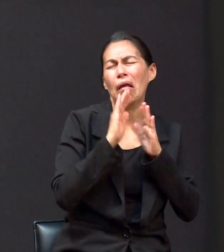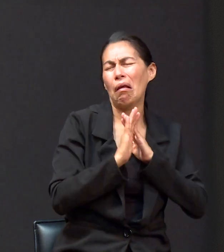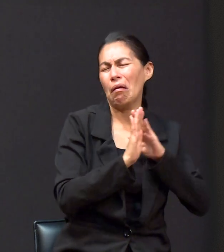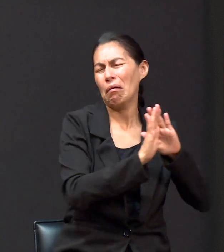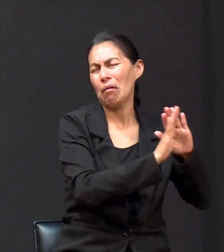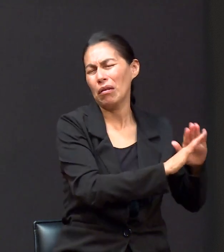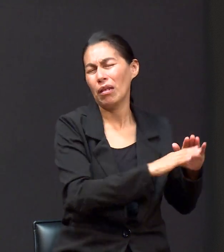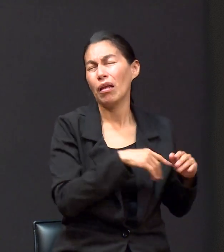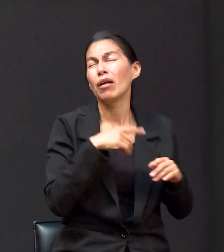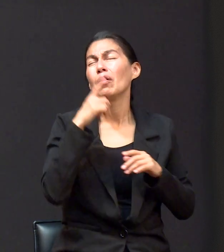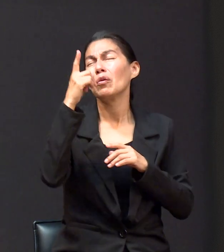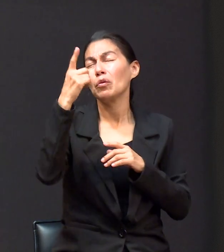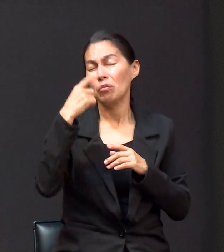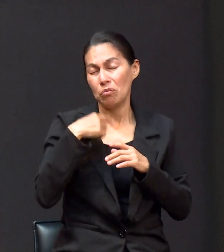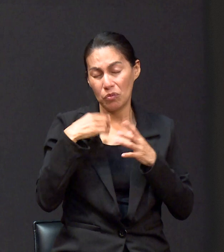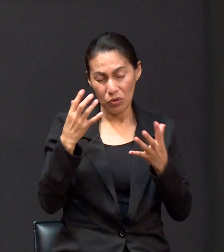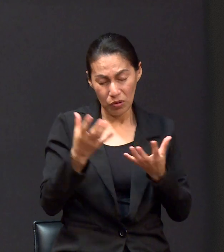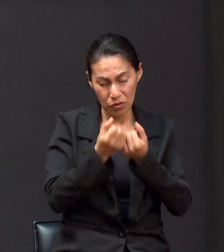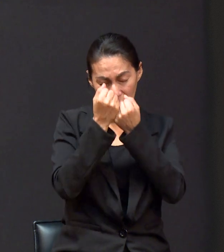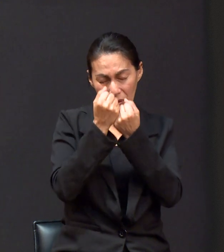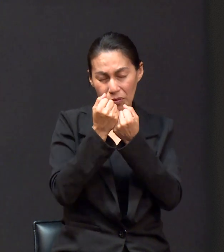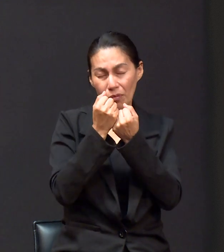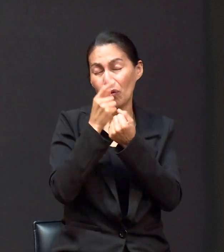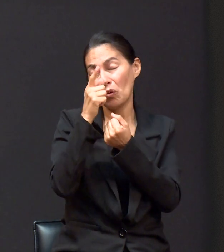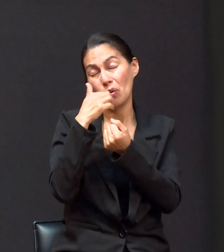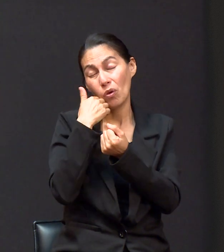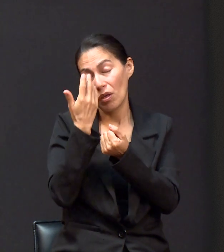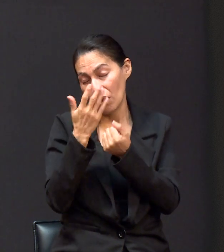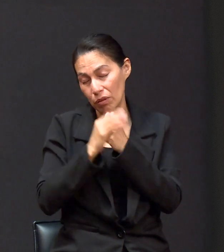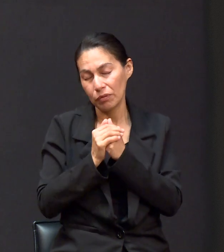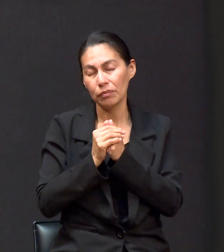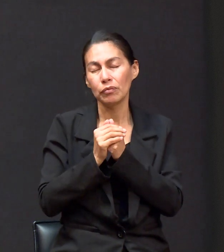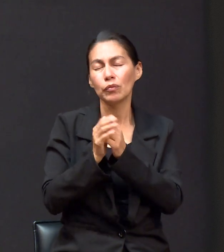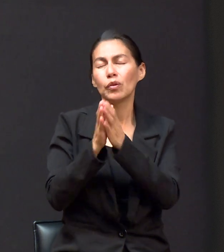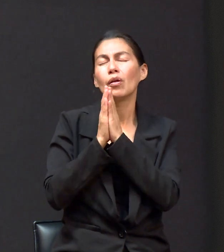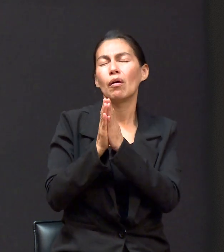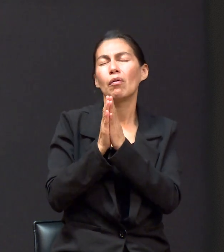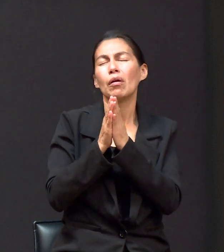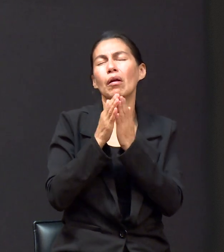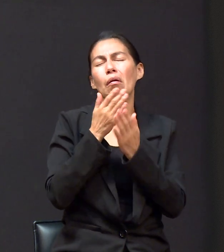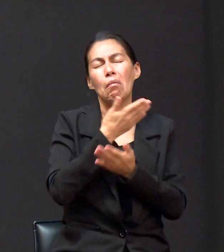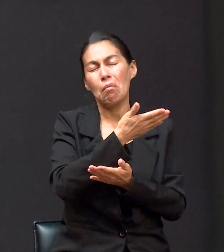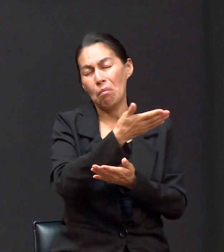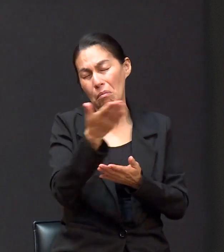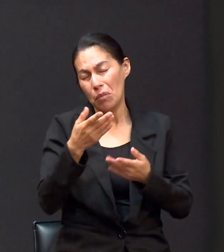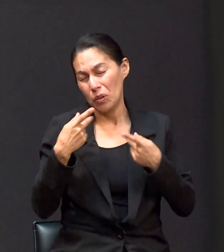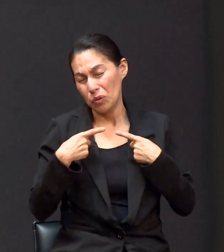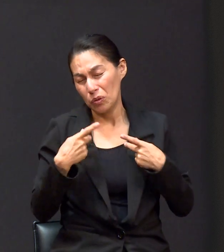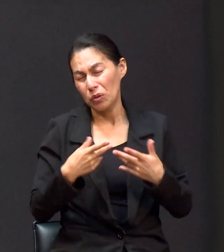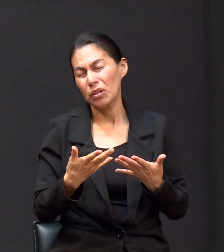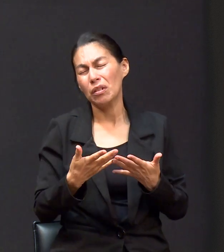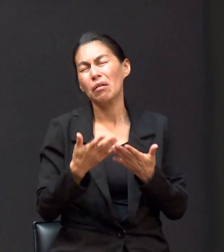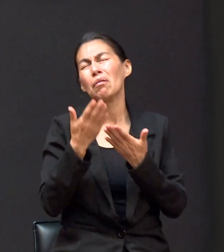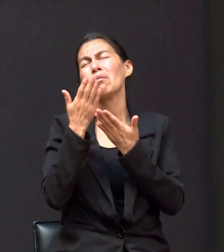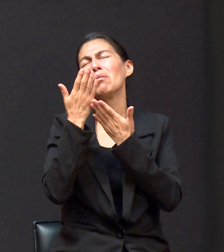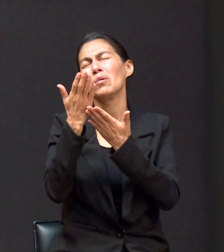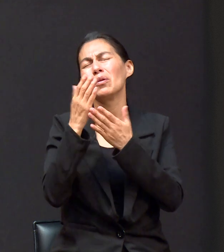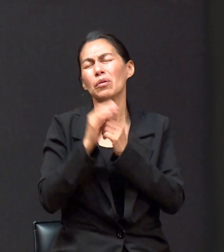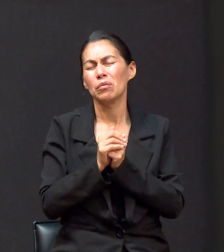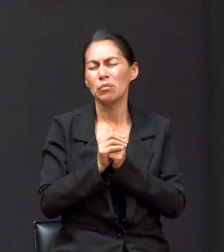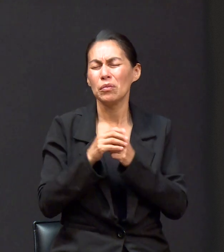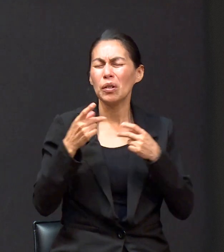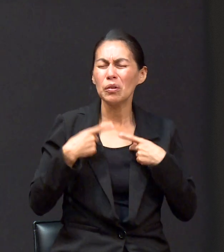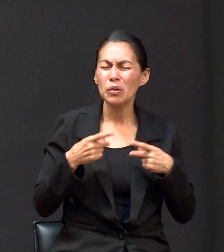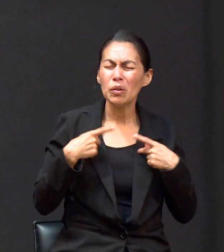Danos la salvación, Padre, en el tiempo que merezcas. En el nombre de Jesús te pido por todos los